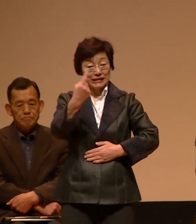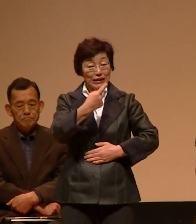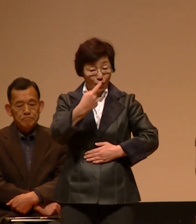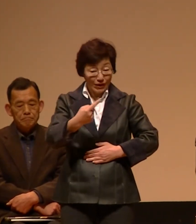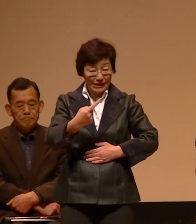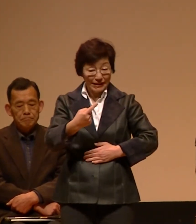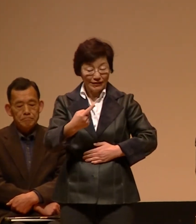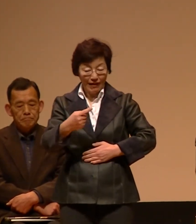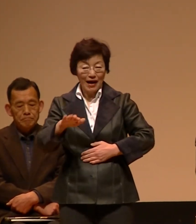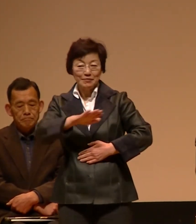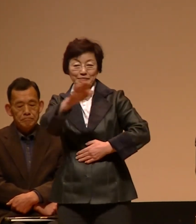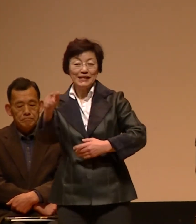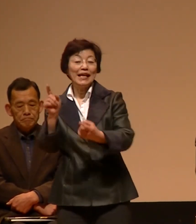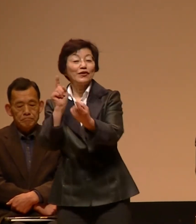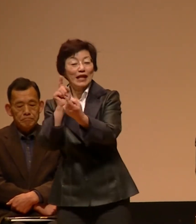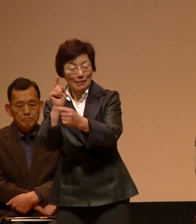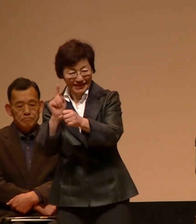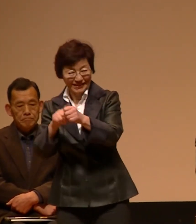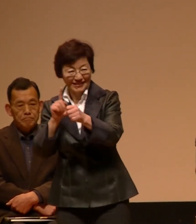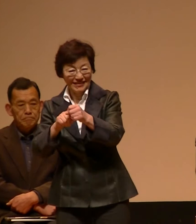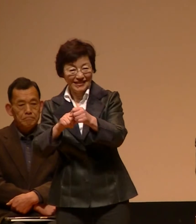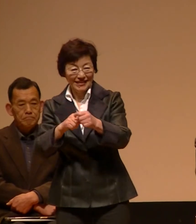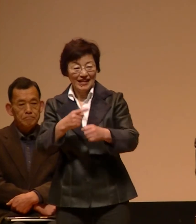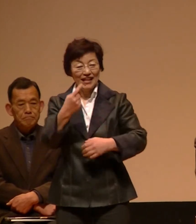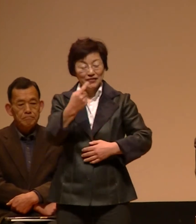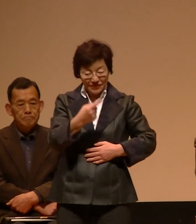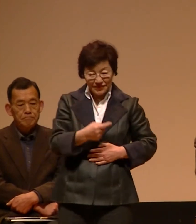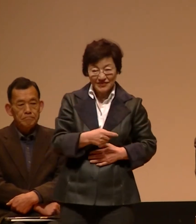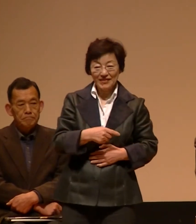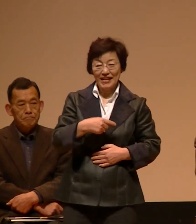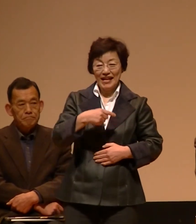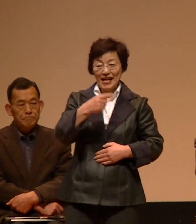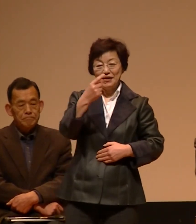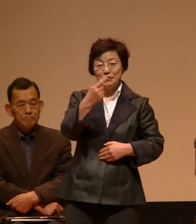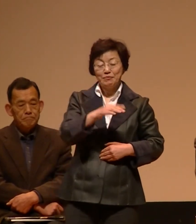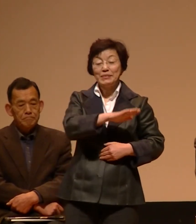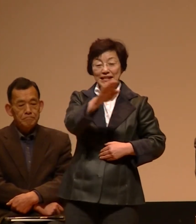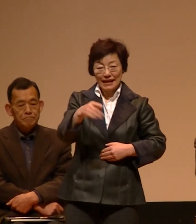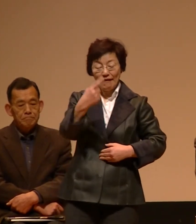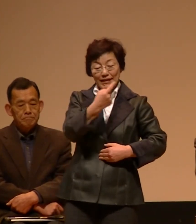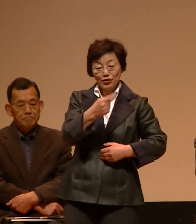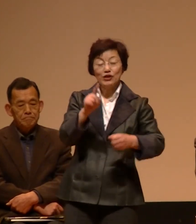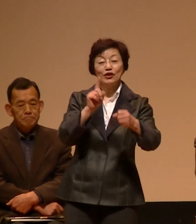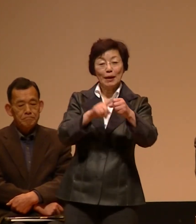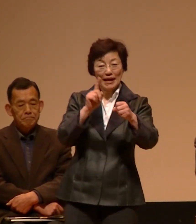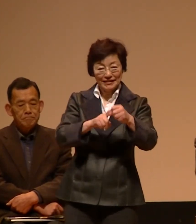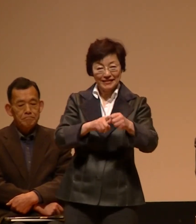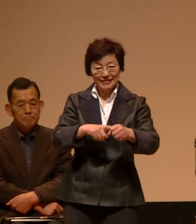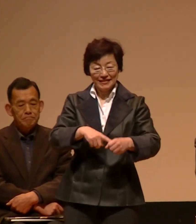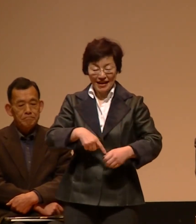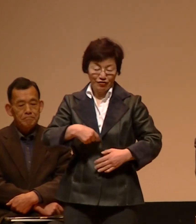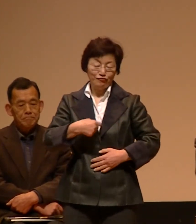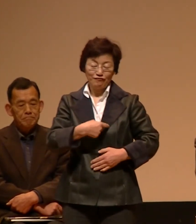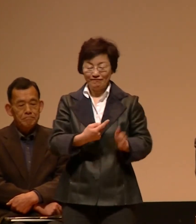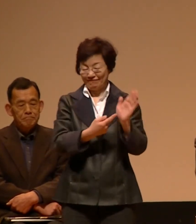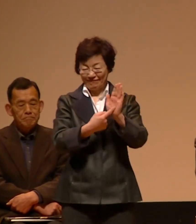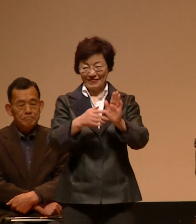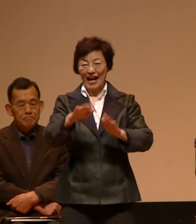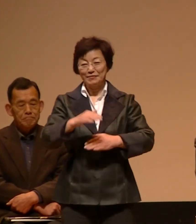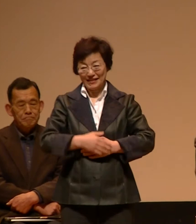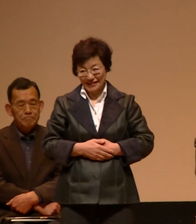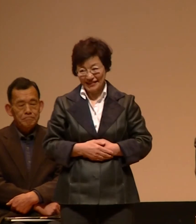んなのために、みんなが一人のためにという信条を持っております。この信条を皆様にも持っていただい